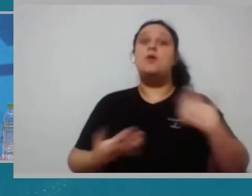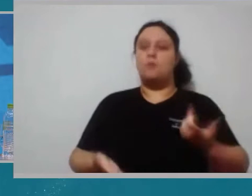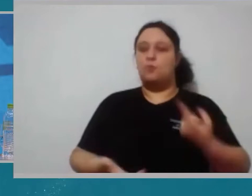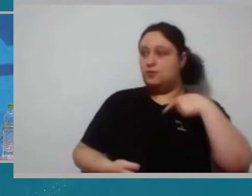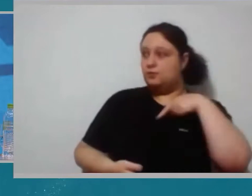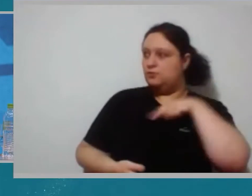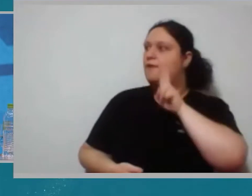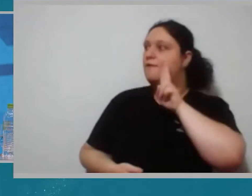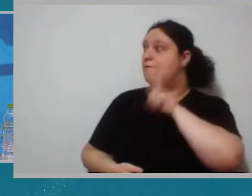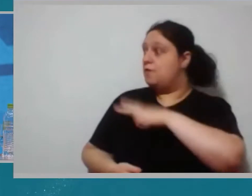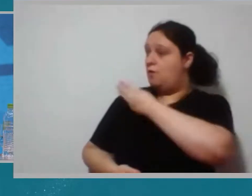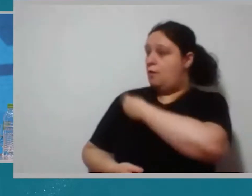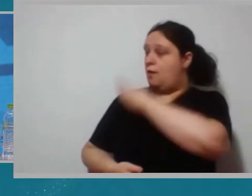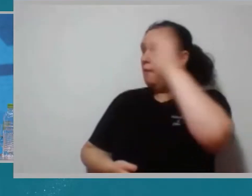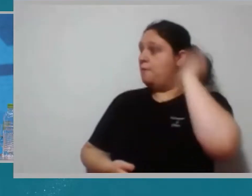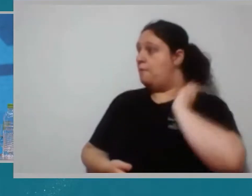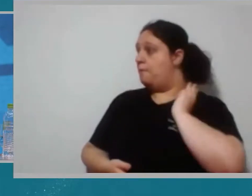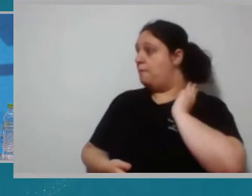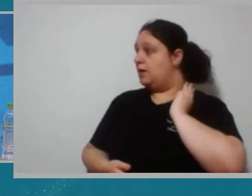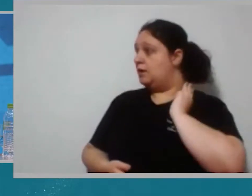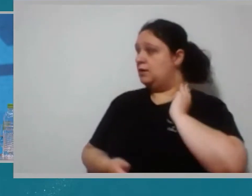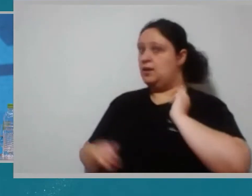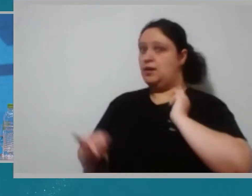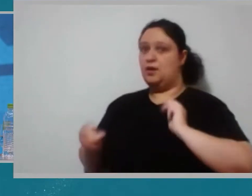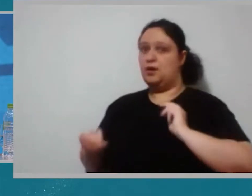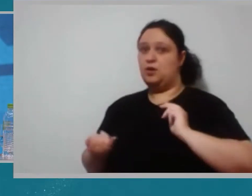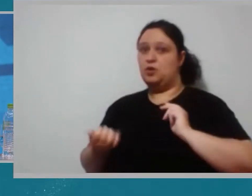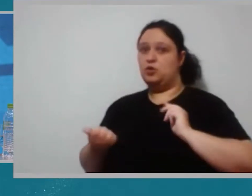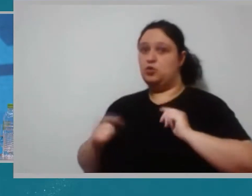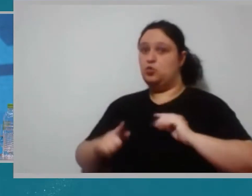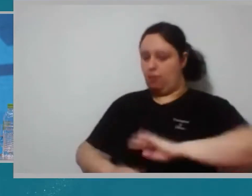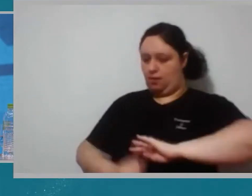feto que estava na barriga da Isabel estremeceu,